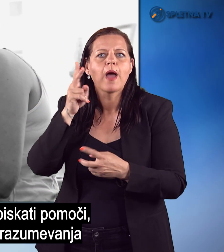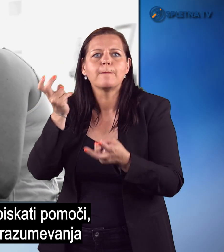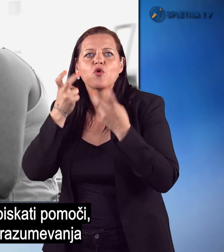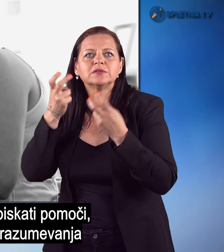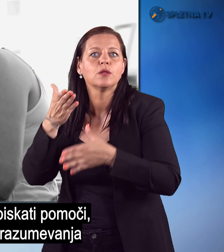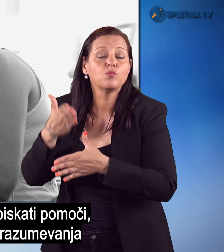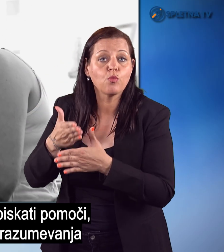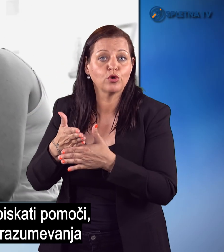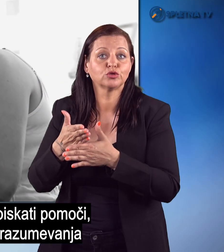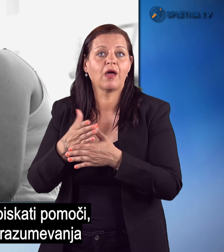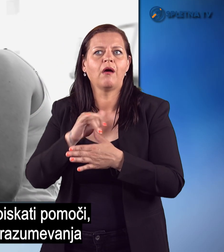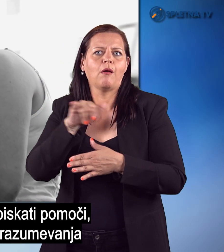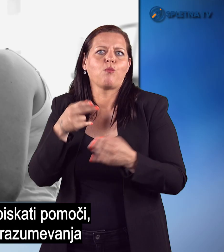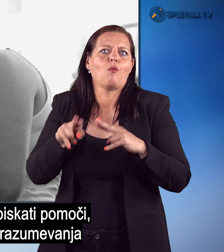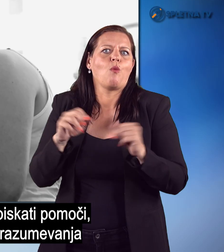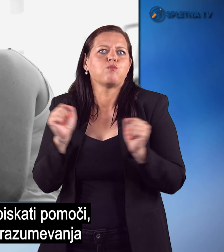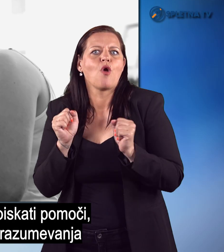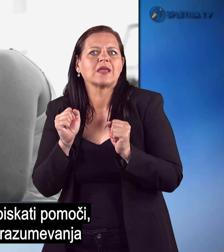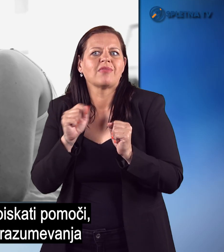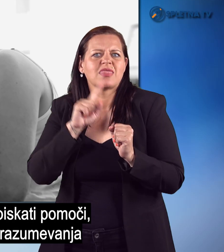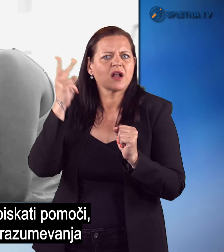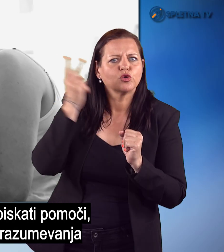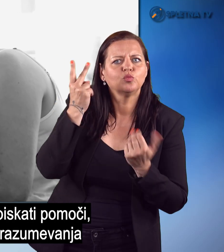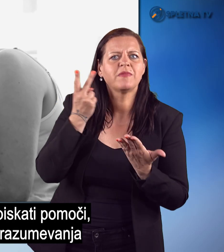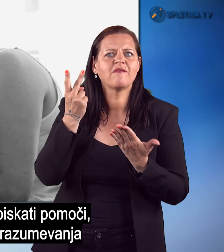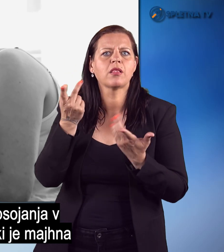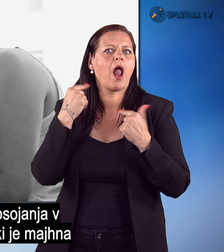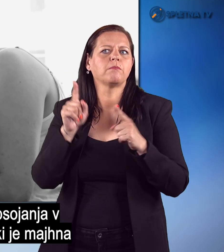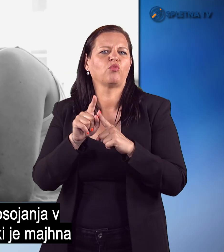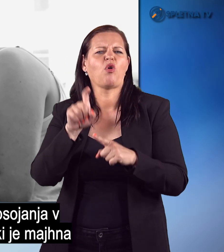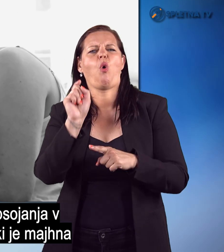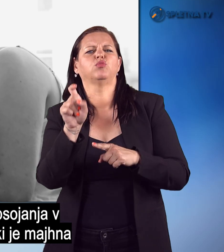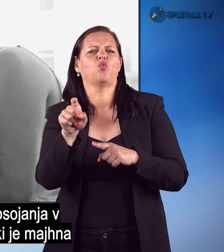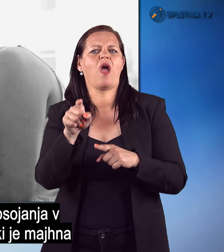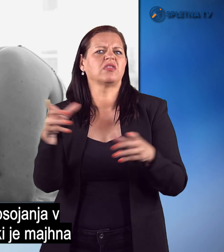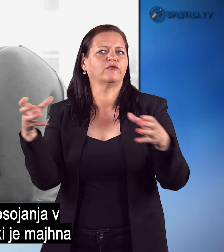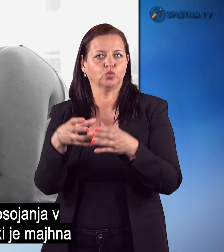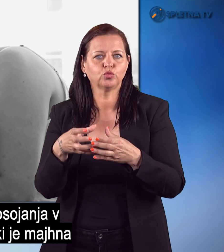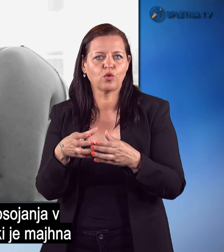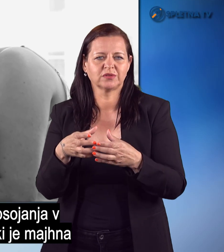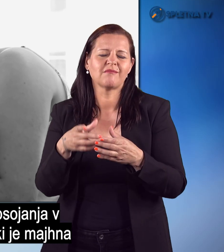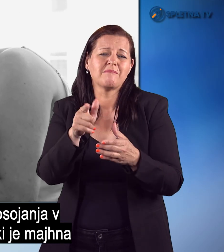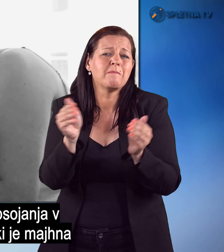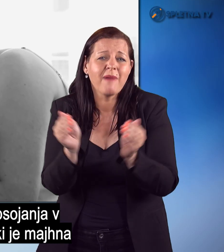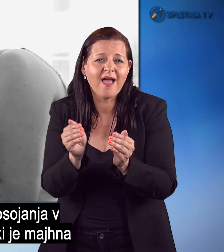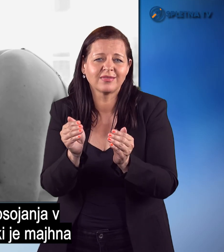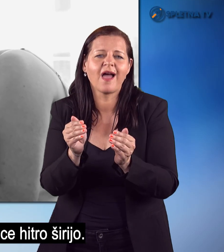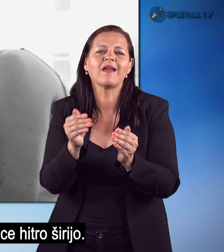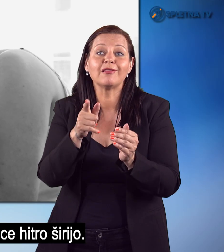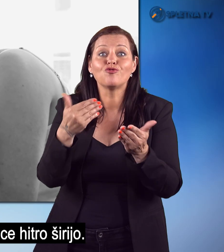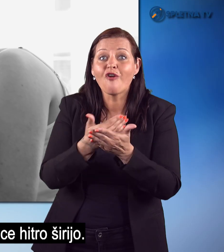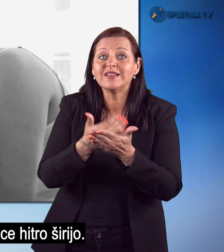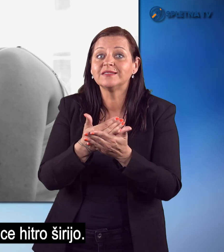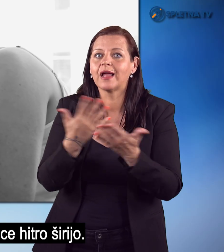upa poiskati pomoči, saj se boji nerazumevanja ali celo obsojanja v skupnosti, ki je majhna in kjer se